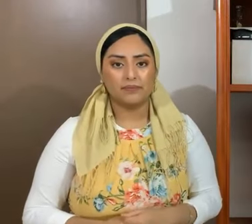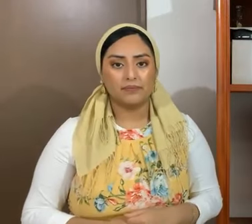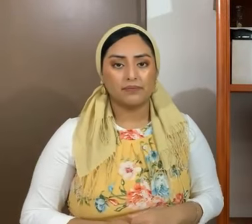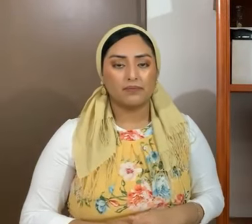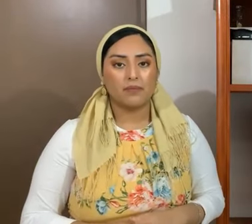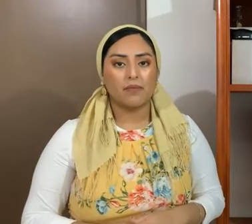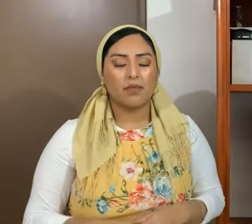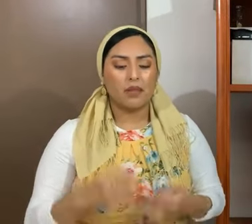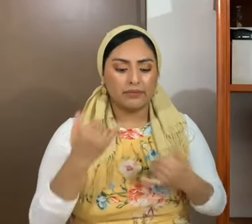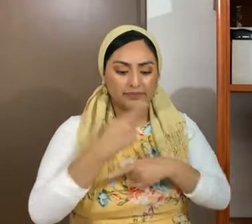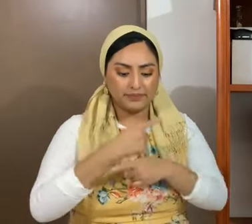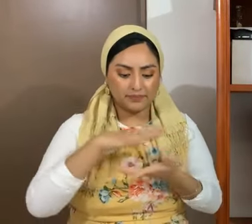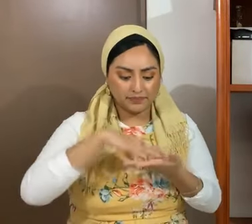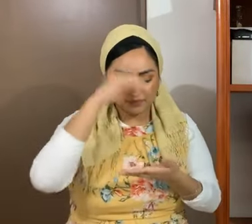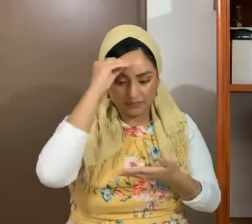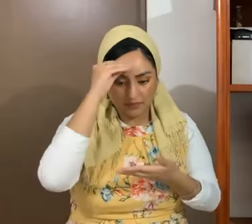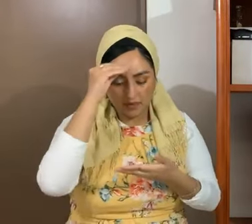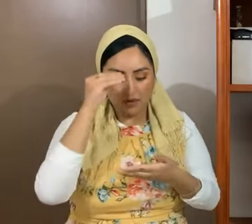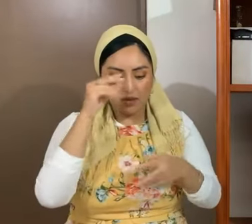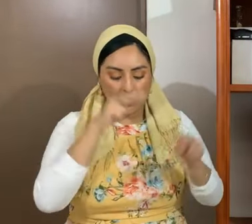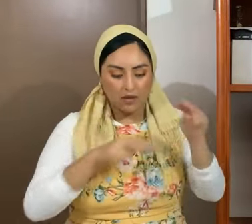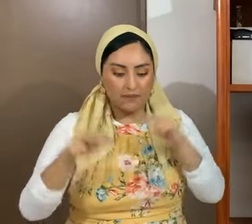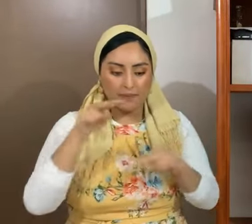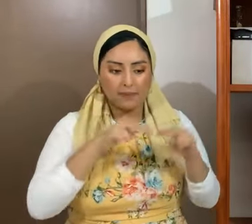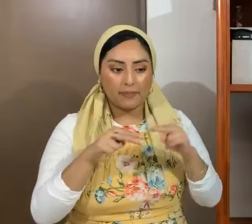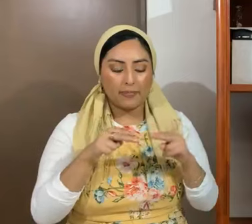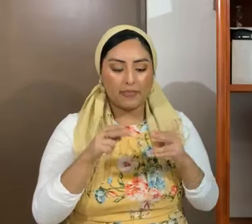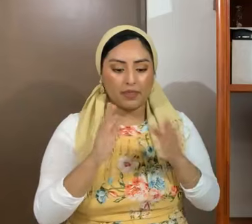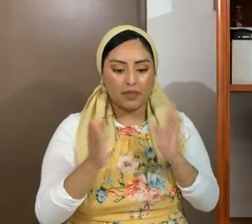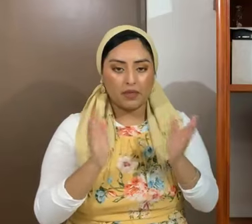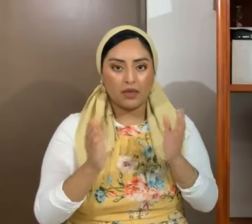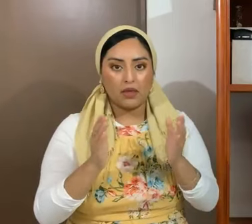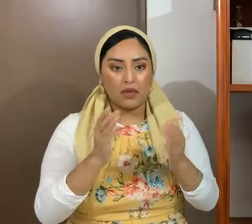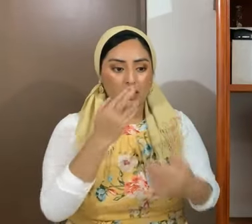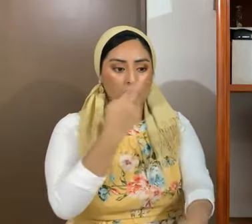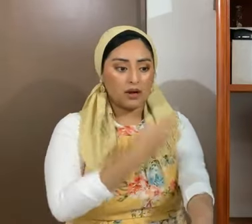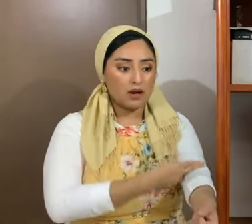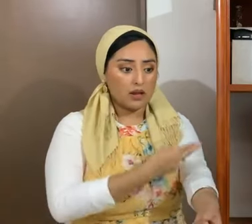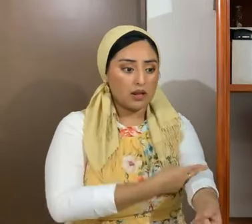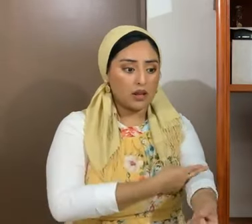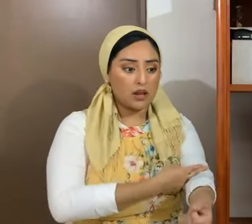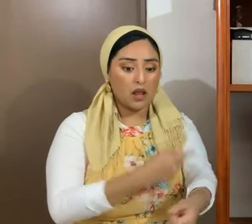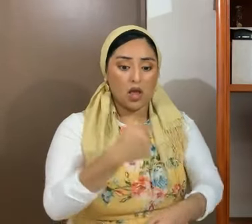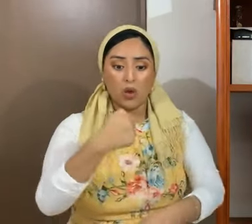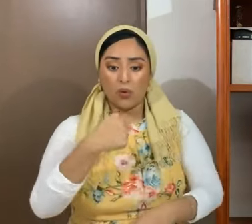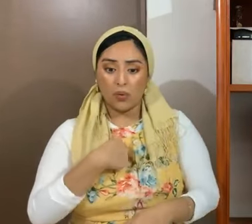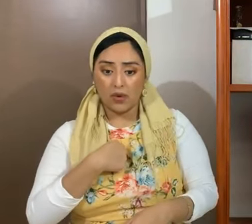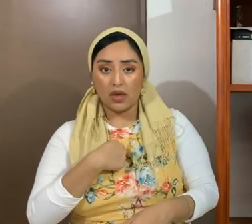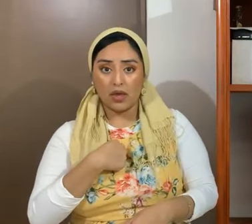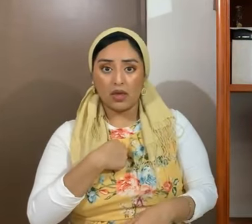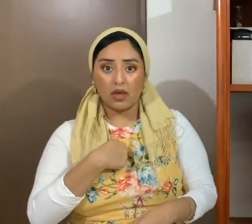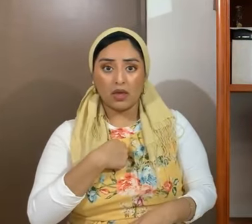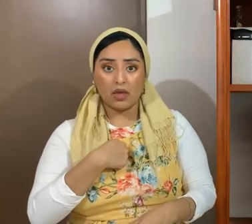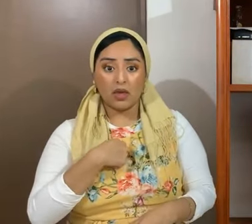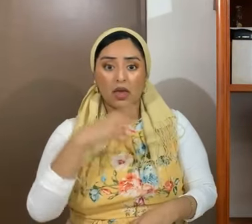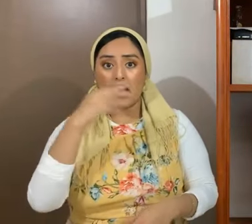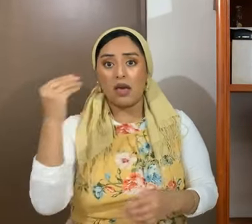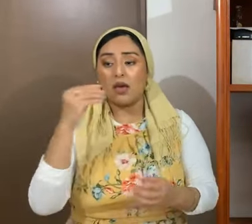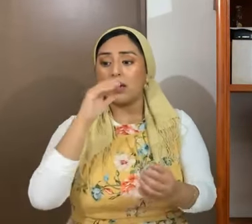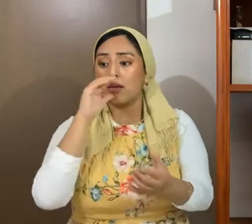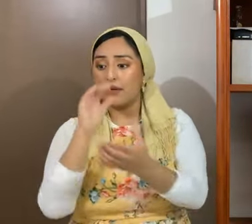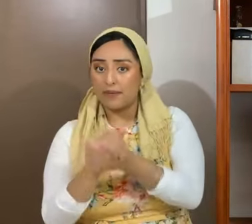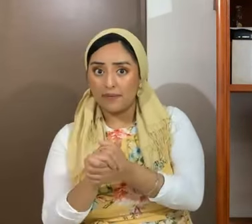Lo que vamos a ver ahora es una analogía entre Raquel, nosotros, entre la